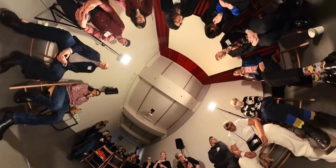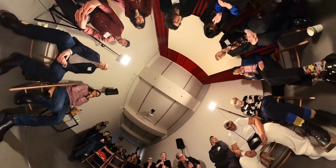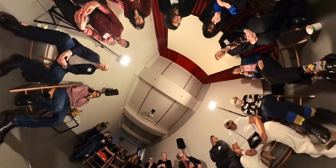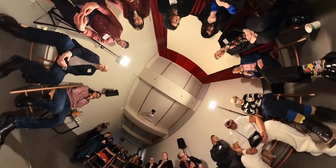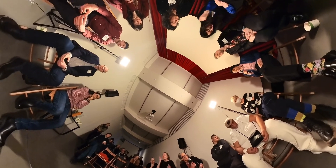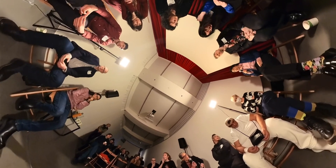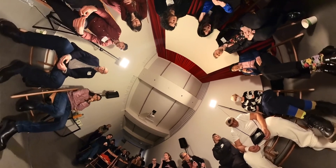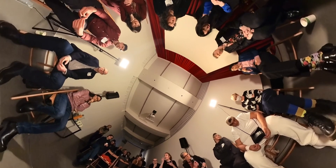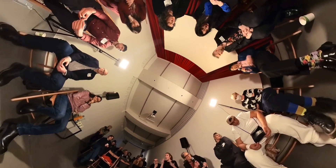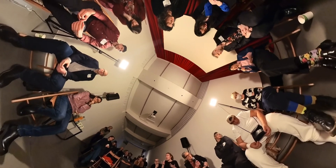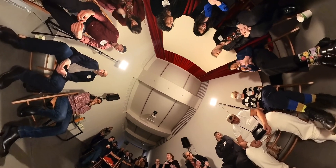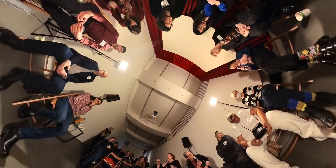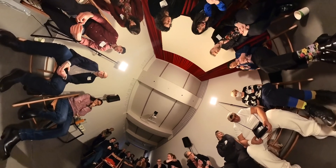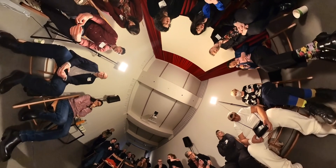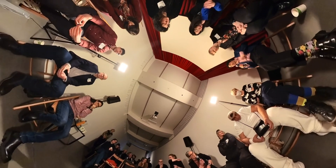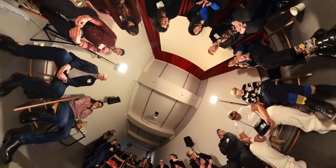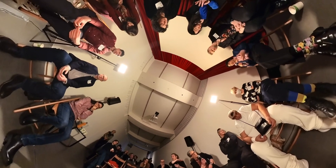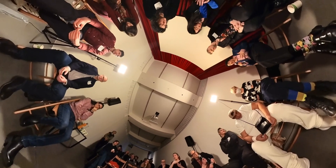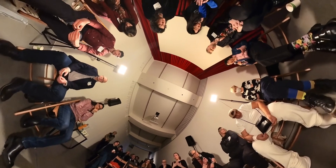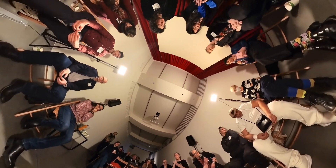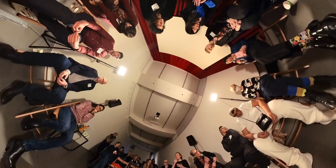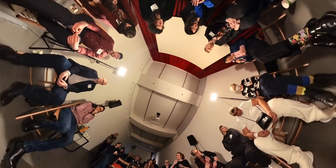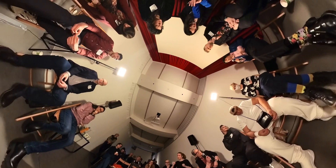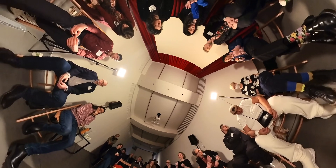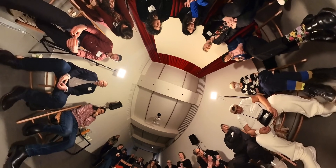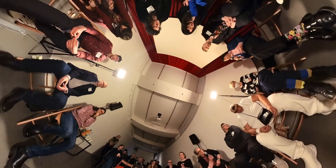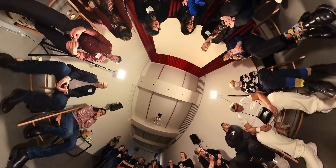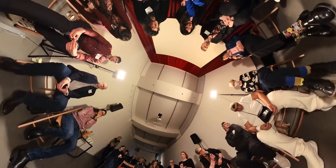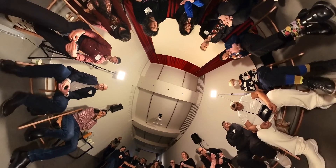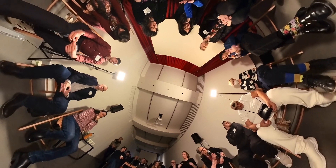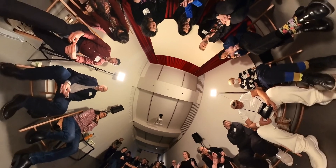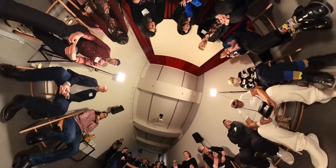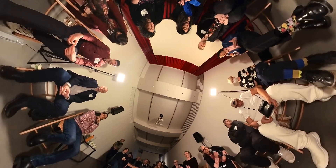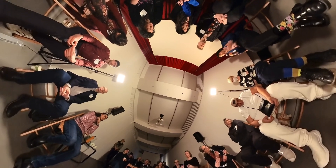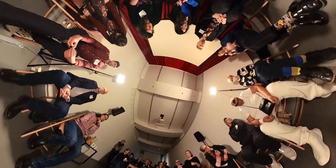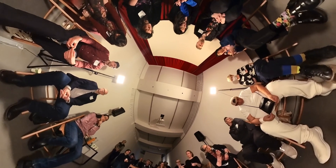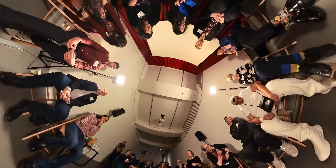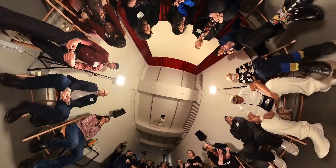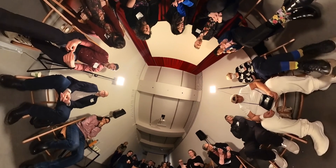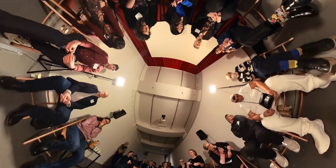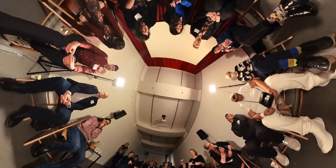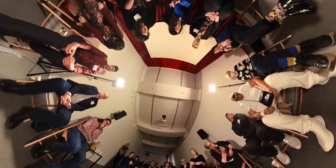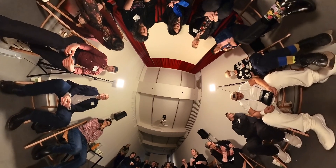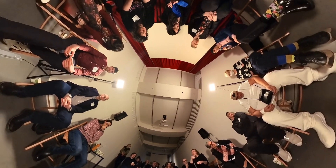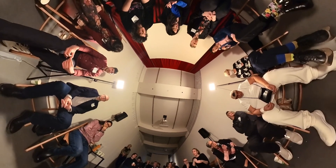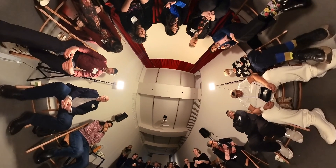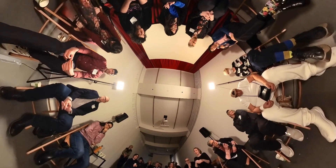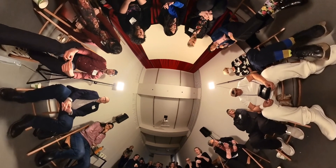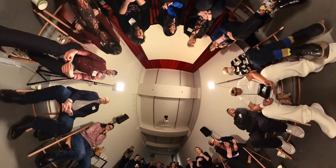je podpora vlastně umělců a umělkyň, kteří vlastně nestudovali uměleckou školu. A nebo